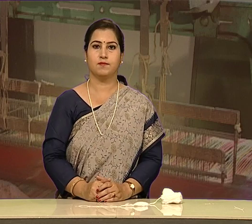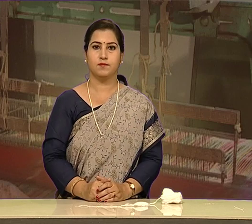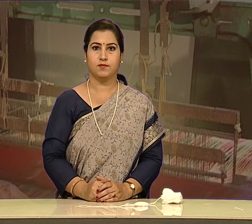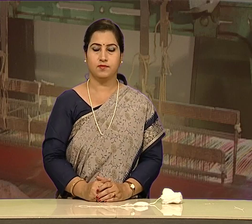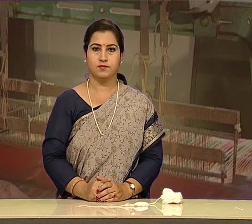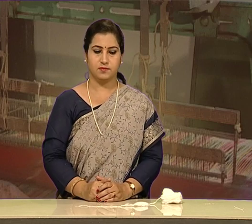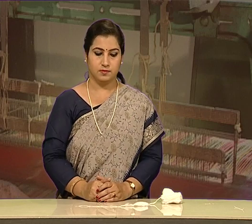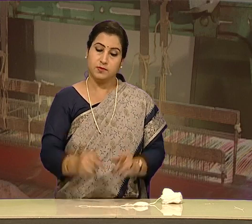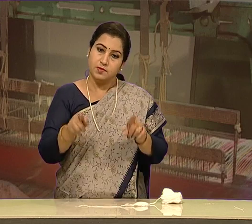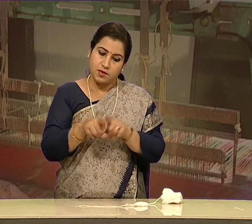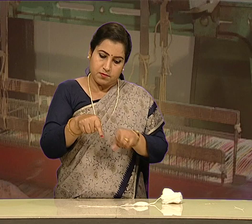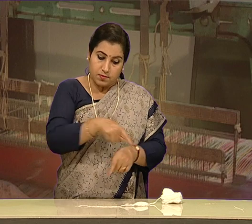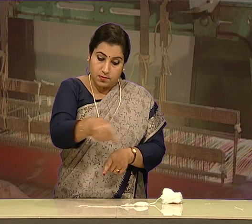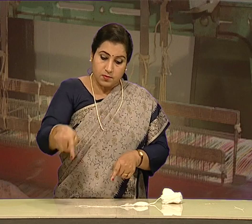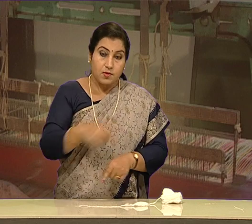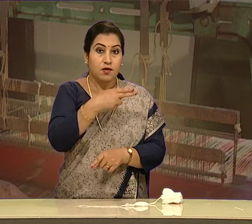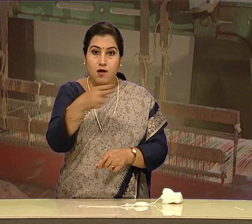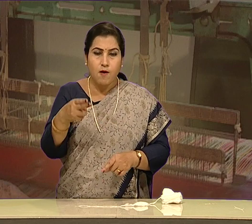इस प्रक्रिया का नाम नहीं जानना चाहेंगे?